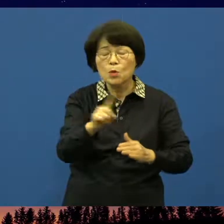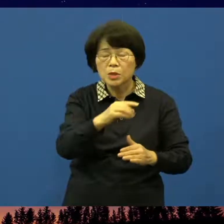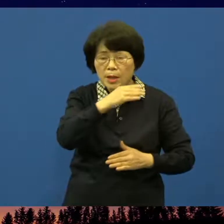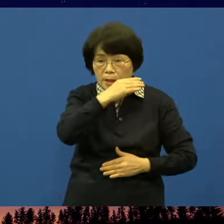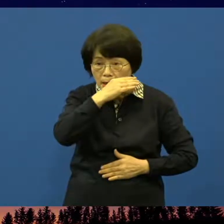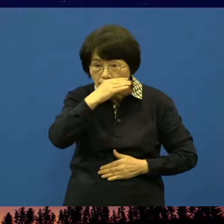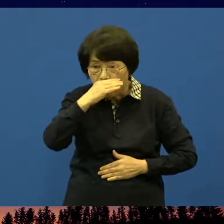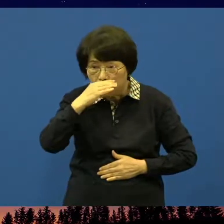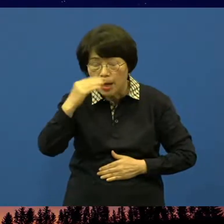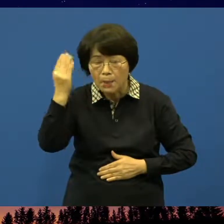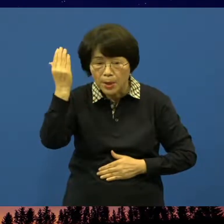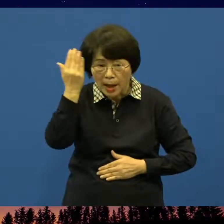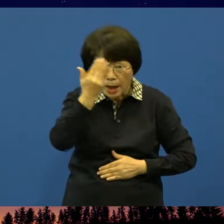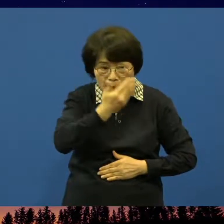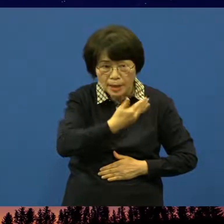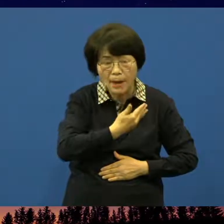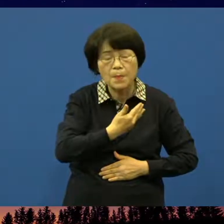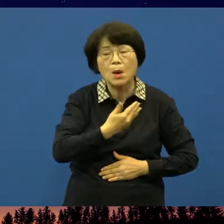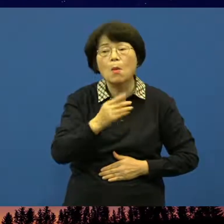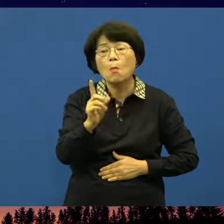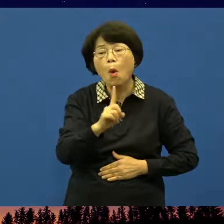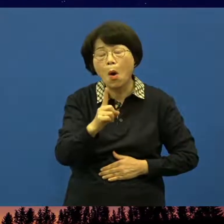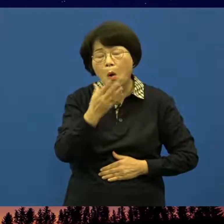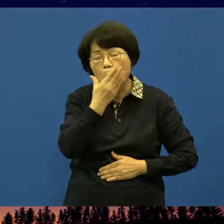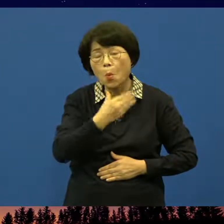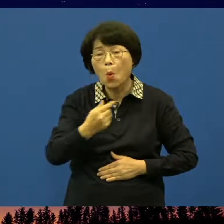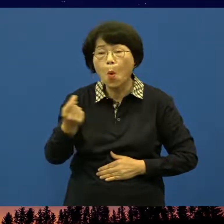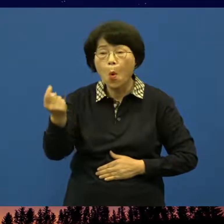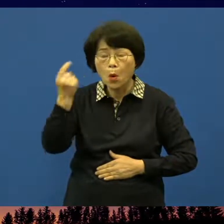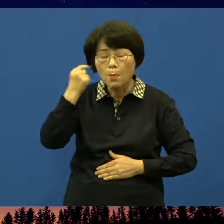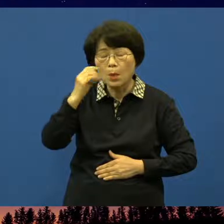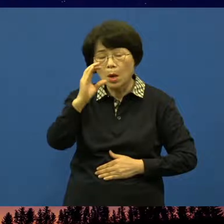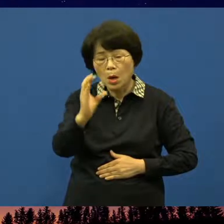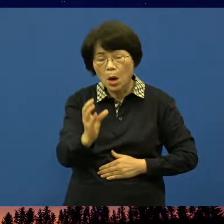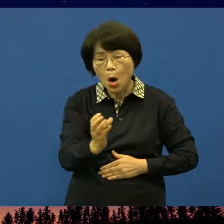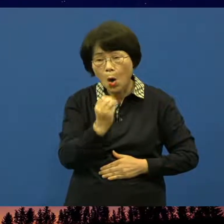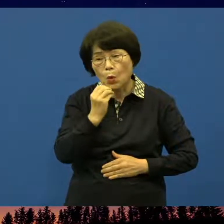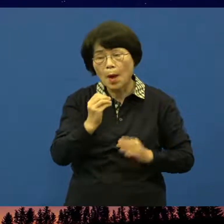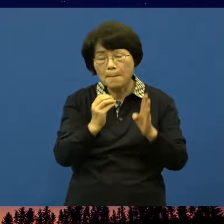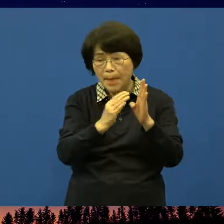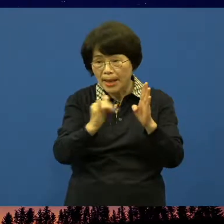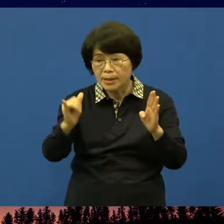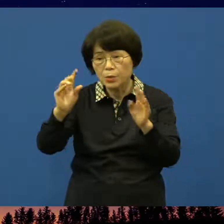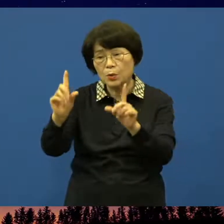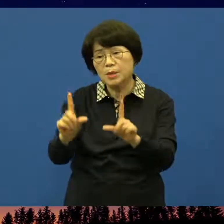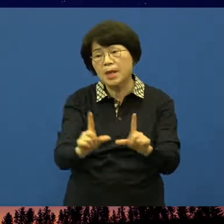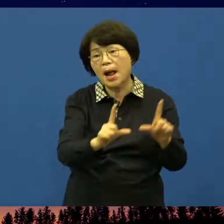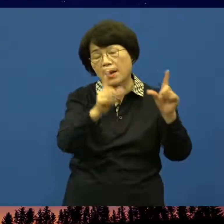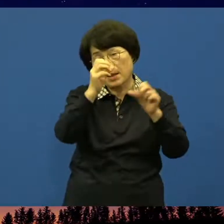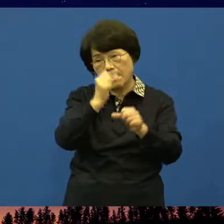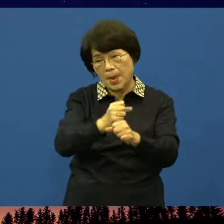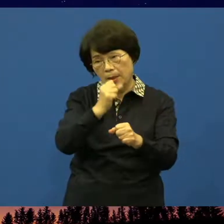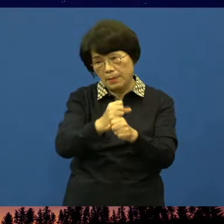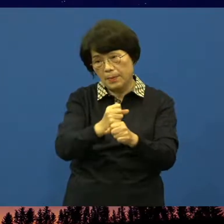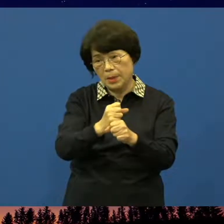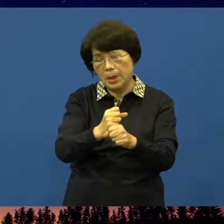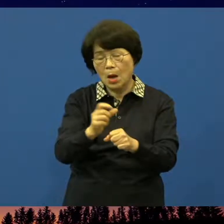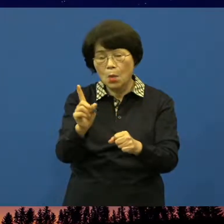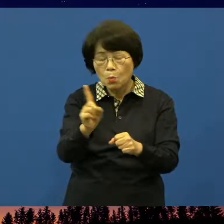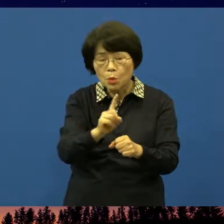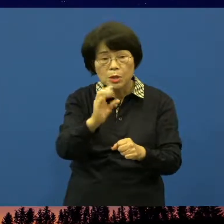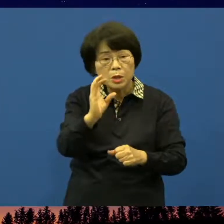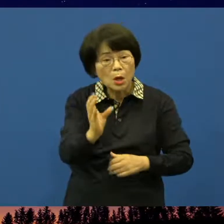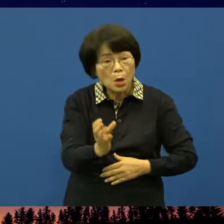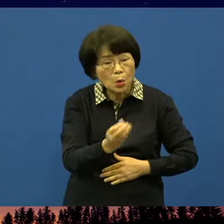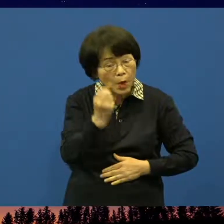무엇이든지 정결하며, 이런 말들이 뭘까요? 복음은 우리를 거룩한 백성으로 살게 하신다는 것. 무엇이